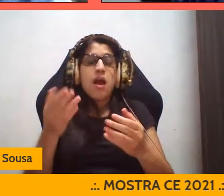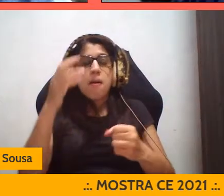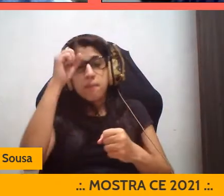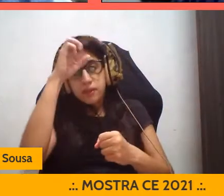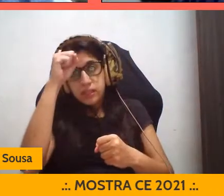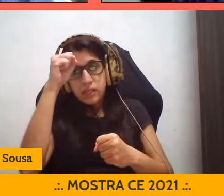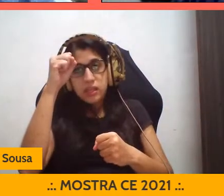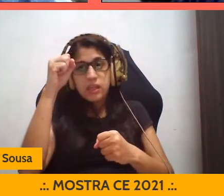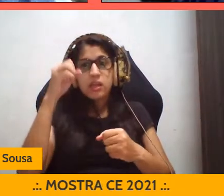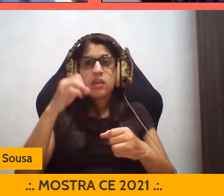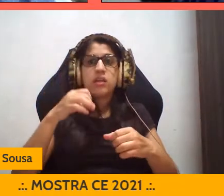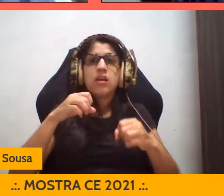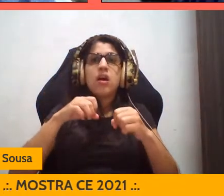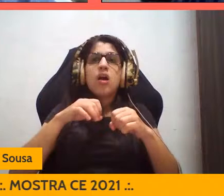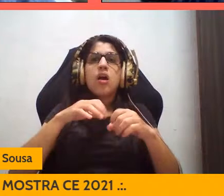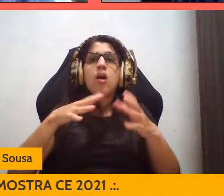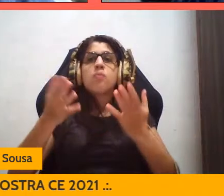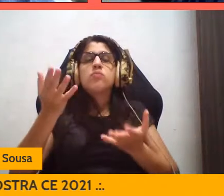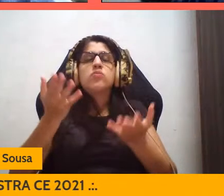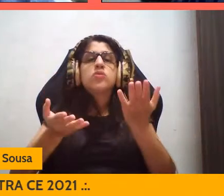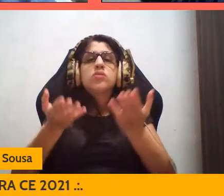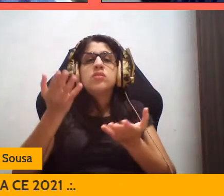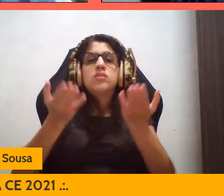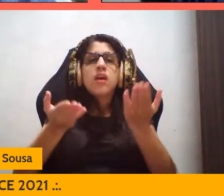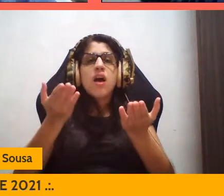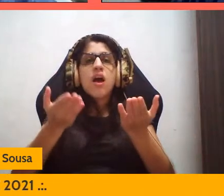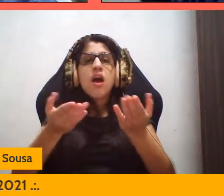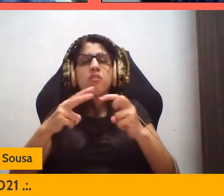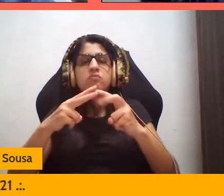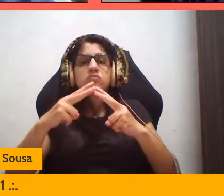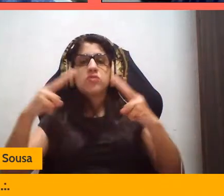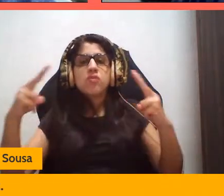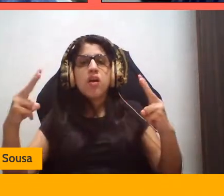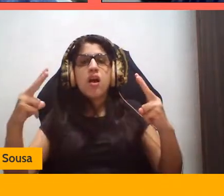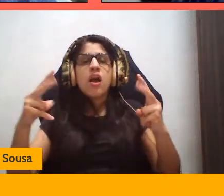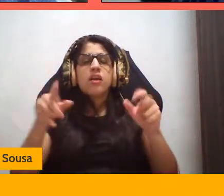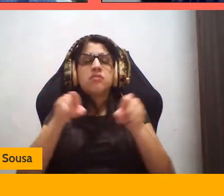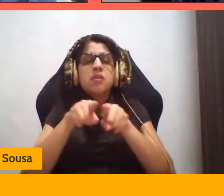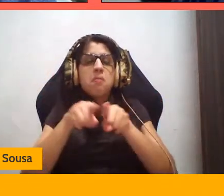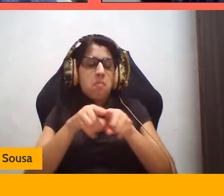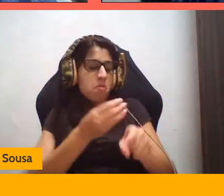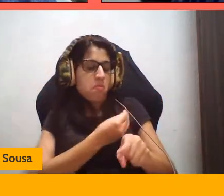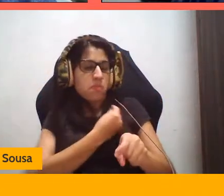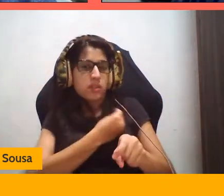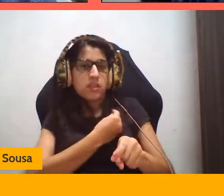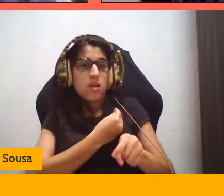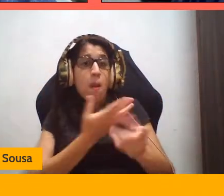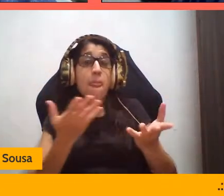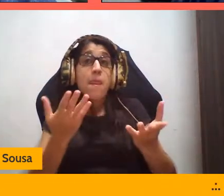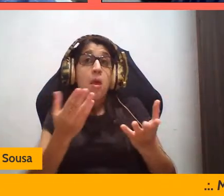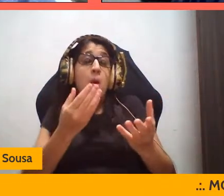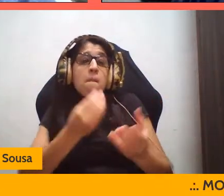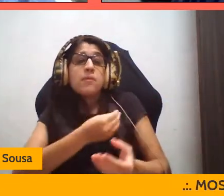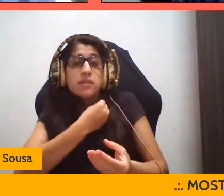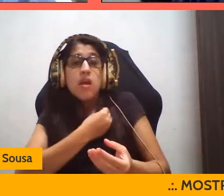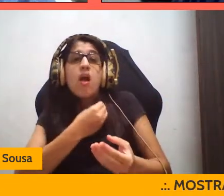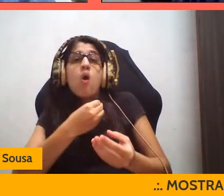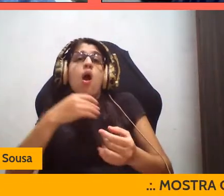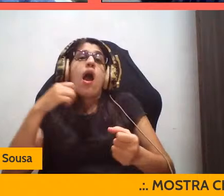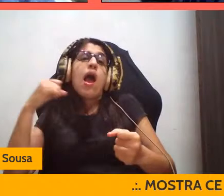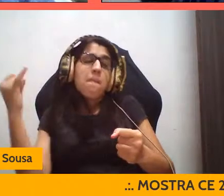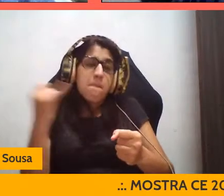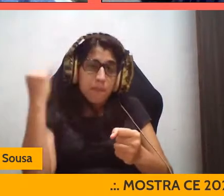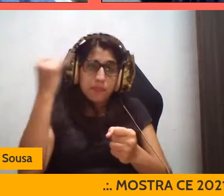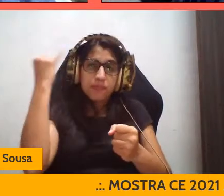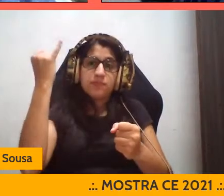a virtualidade com o presencial. O presencial é importante, mas aprendemos também que, em